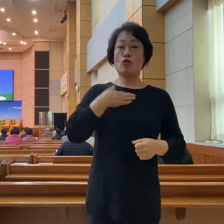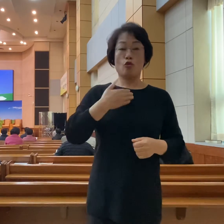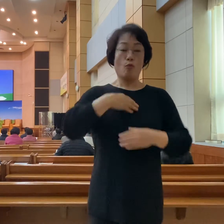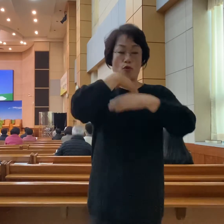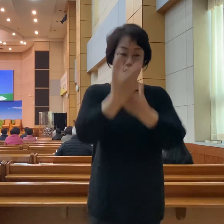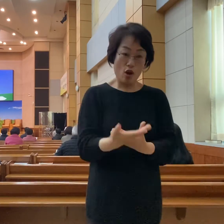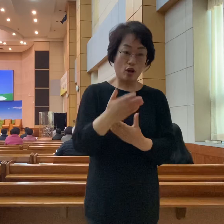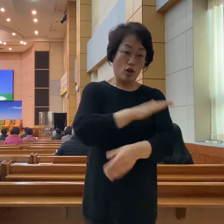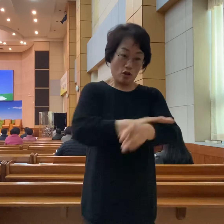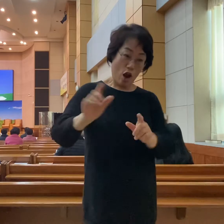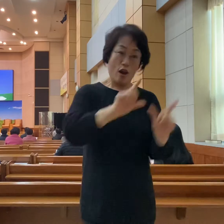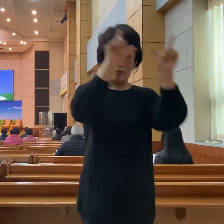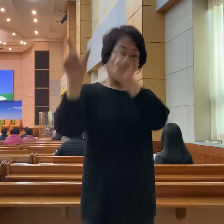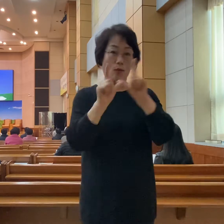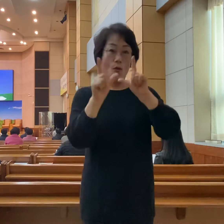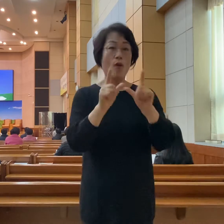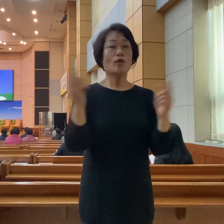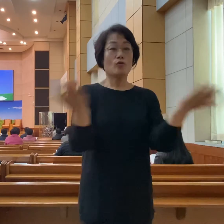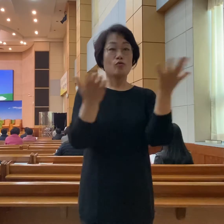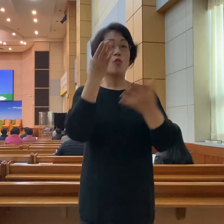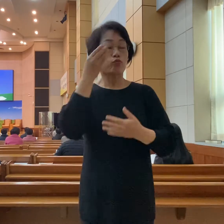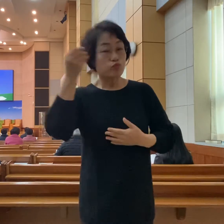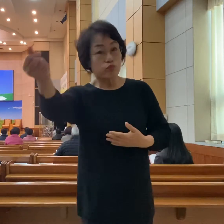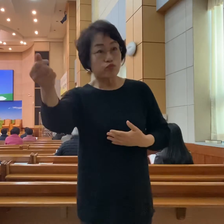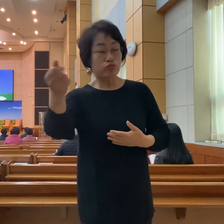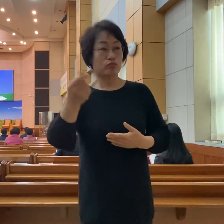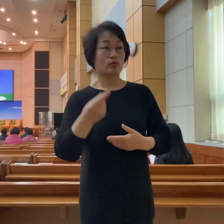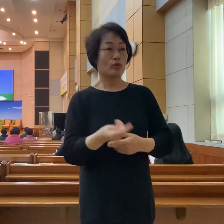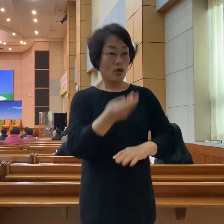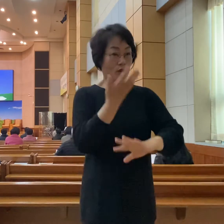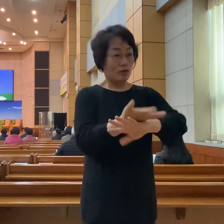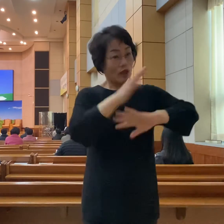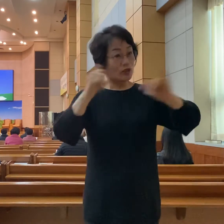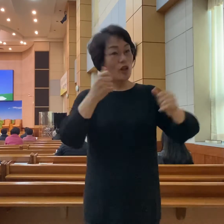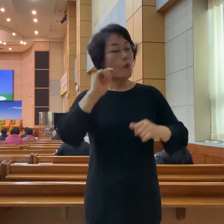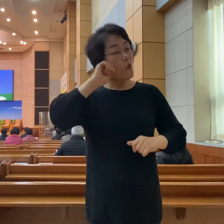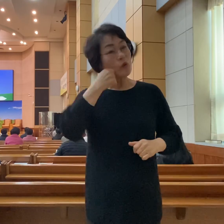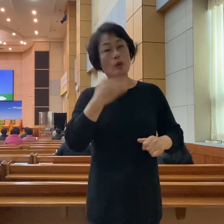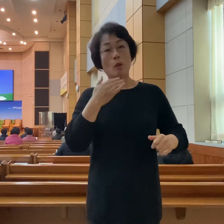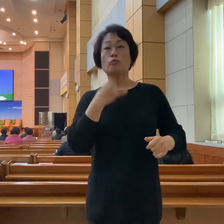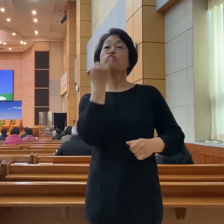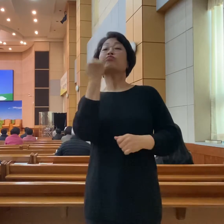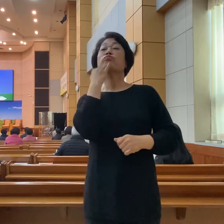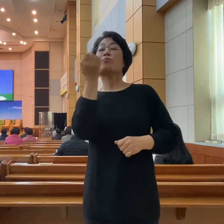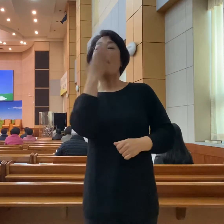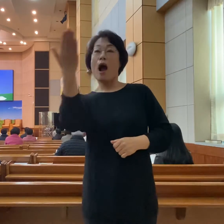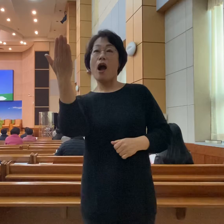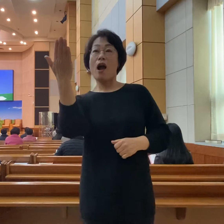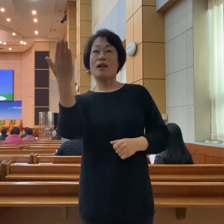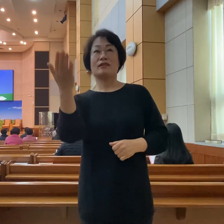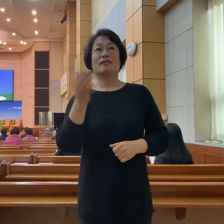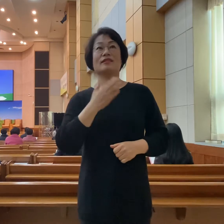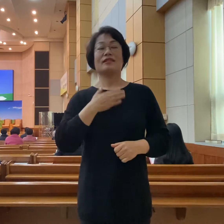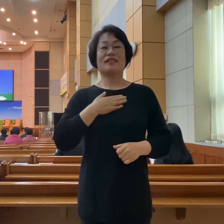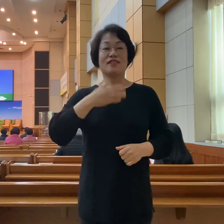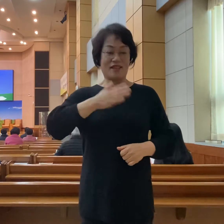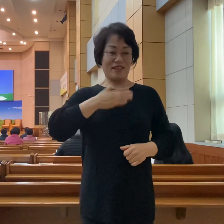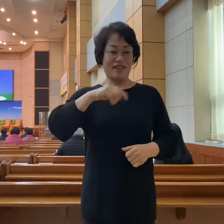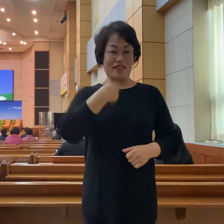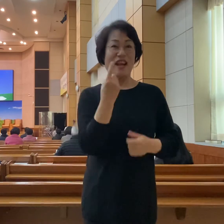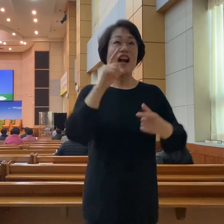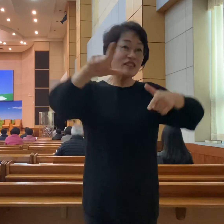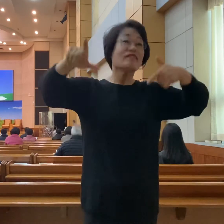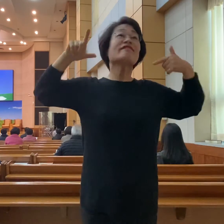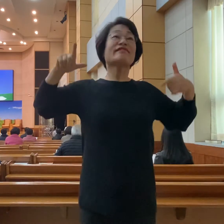평안하게 살고 있는데 일이 잘 되는데요, 남들 어릴 때는 나는 괜찮은데요. 자기가 잘나서 그런 게